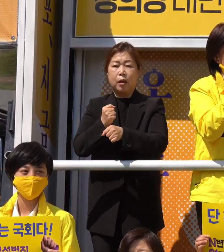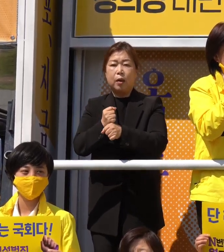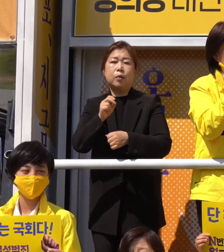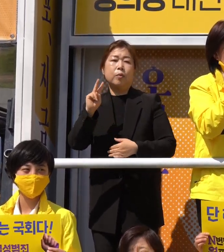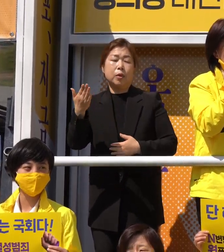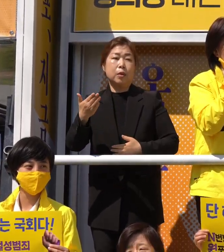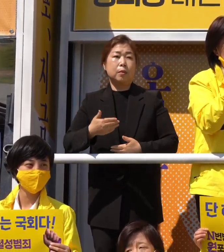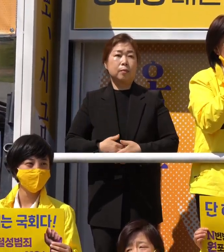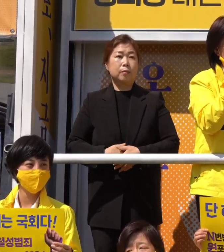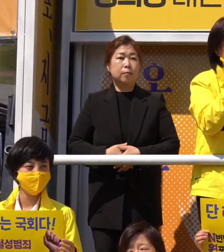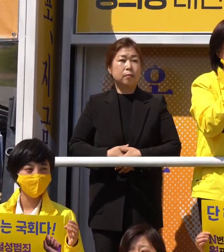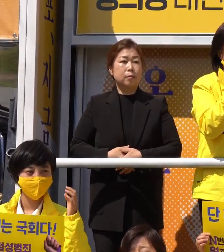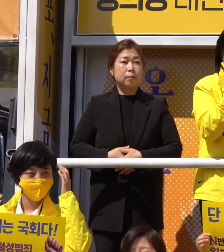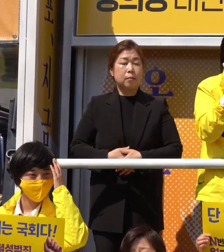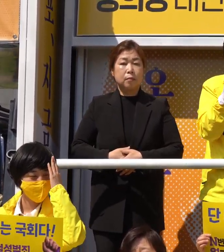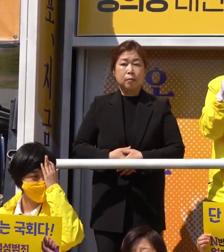가능합니다.